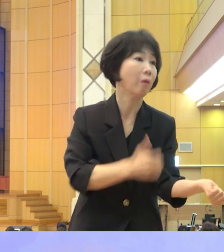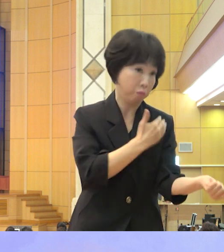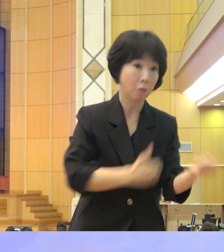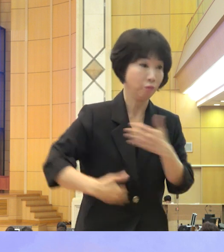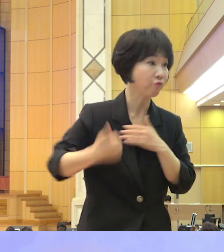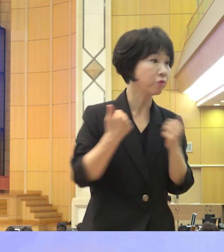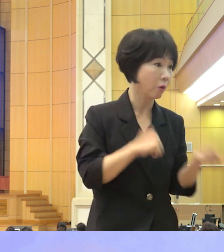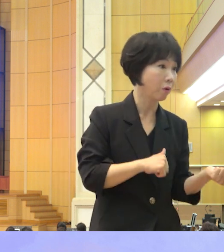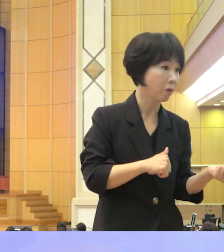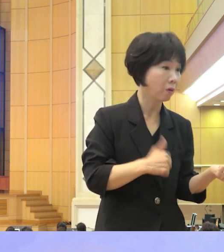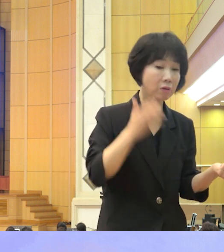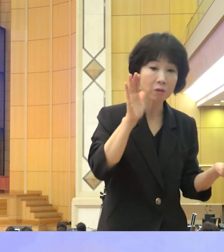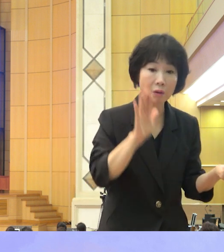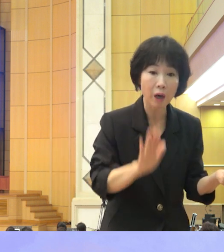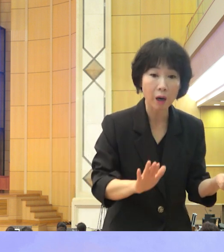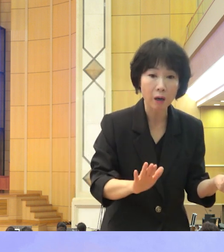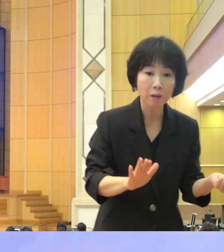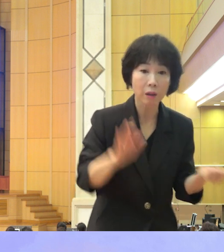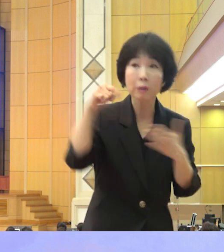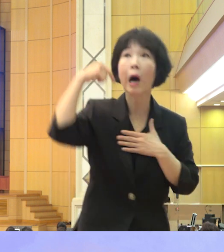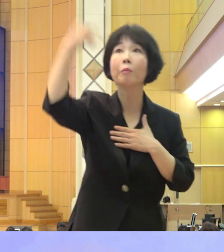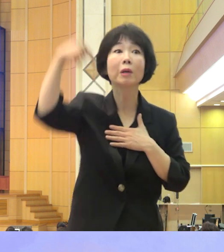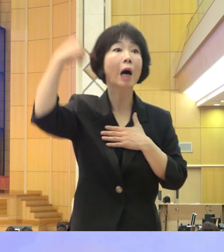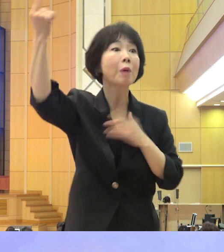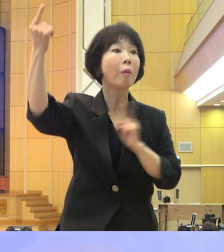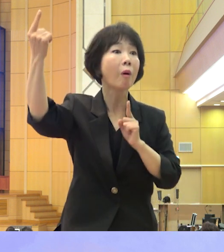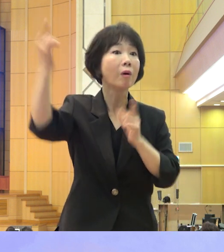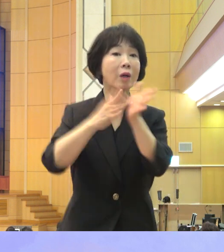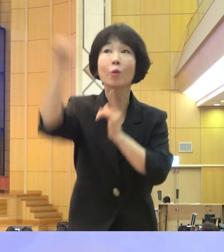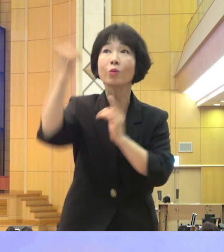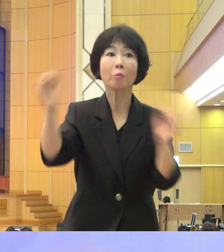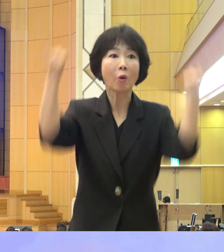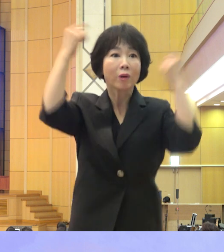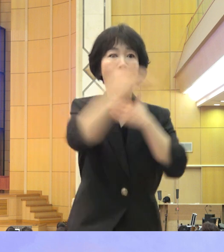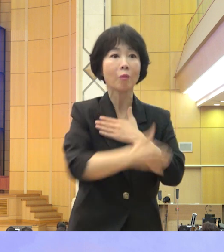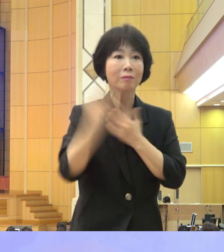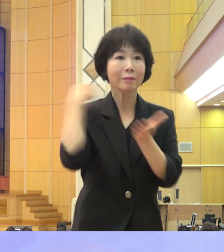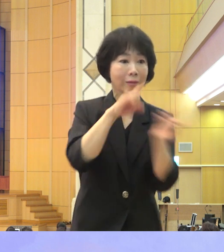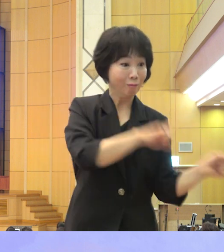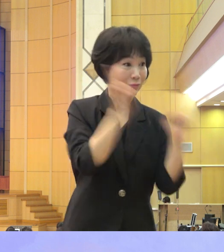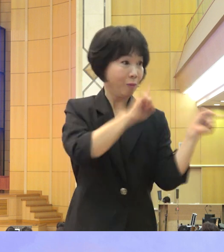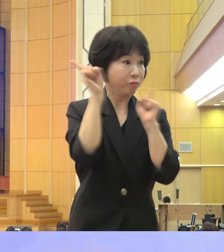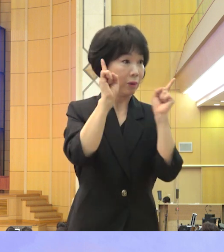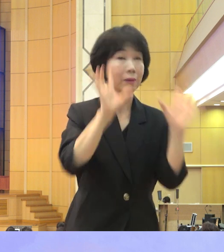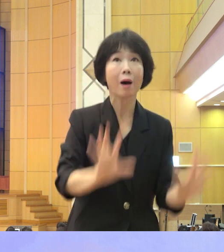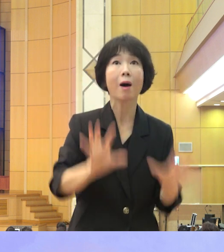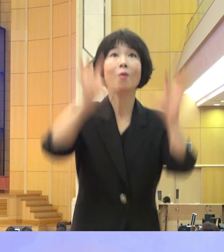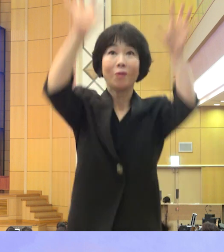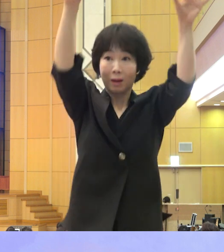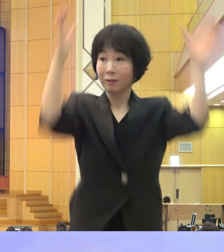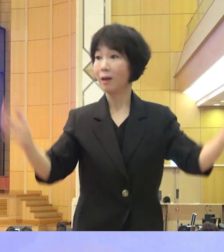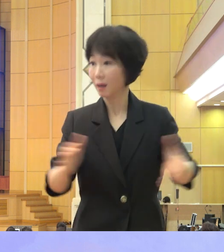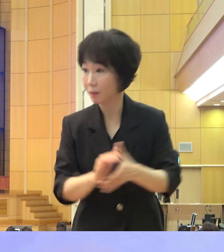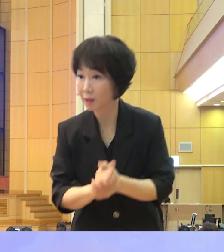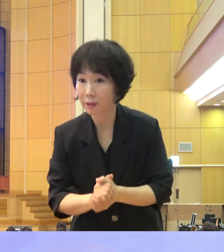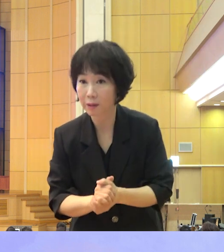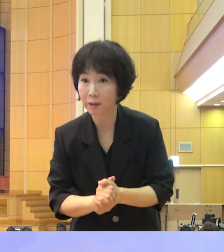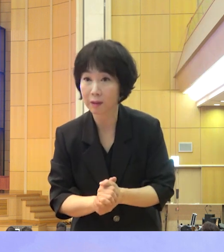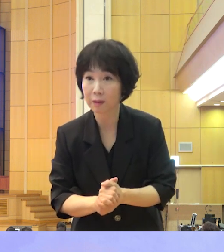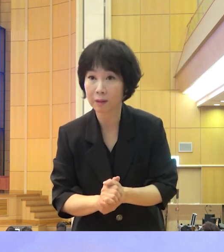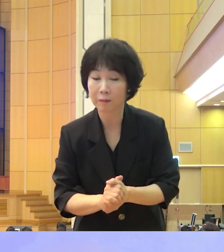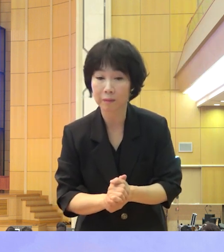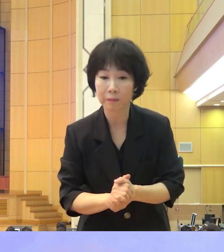영생이 없을 때, 그러니까 이런 걸 모르기 때문에 영생이 없으니까 모든 사람들은 뭐라고